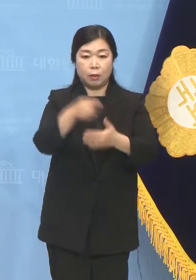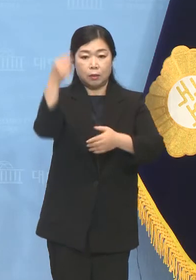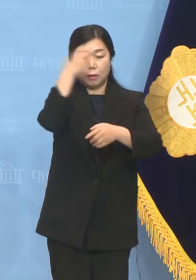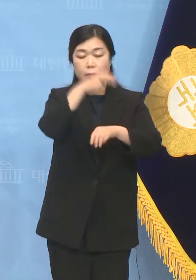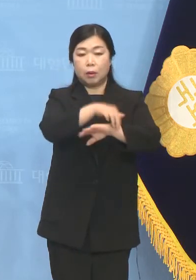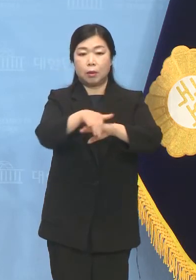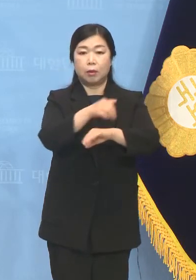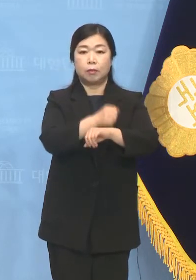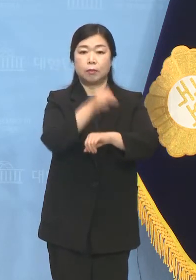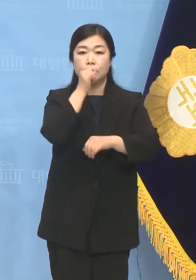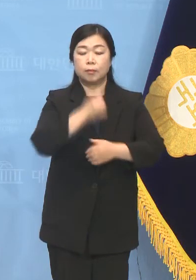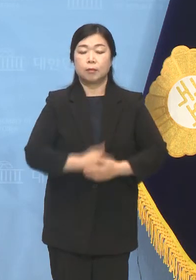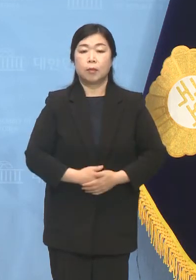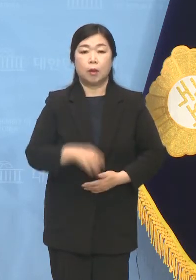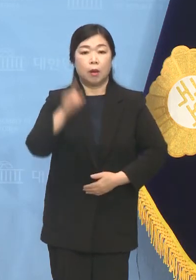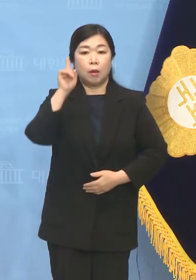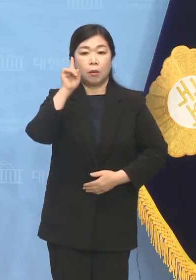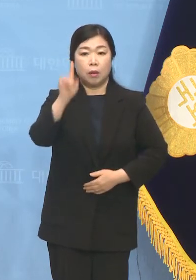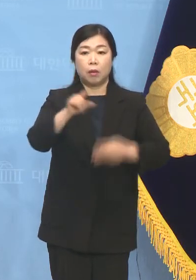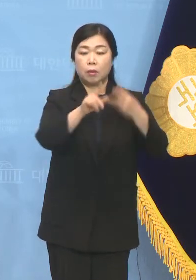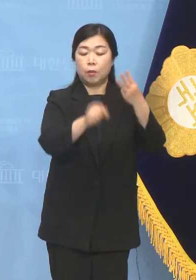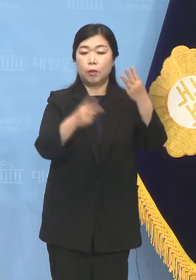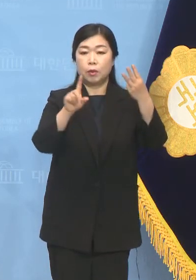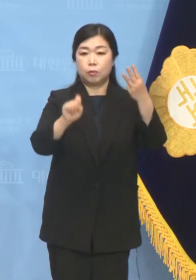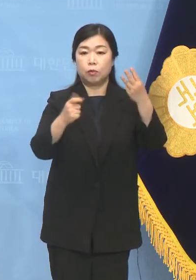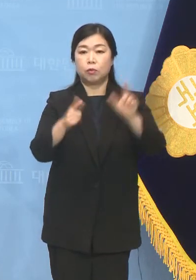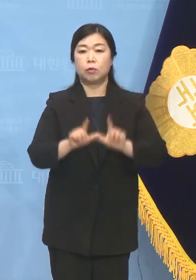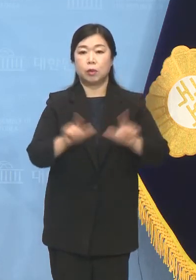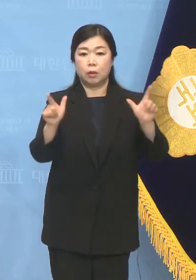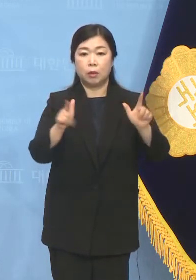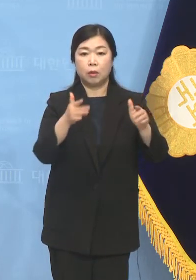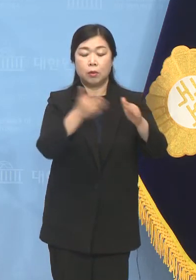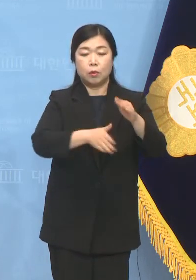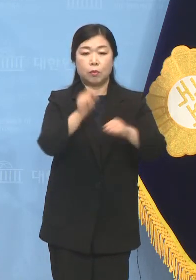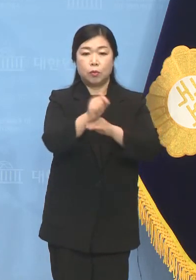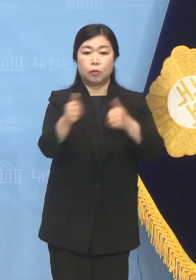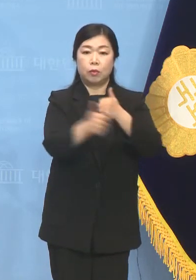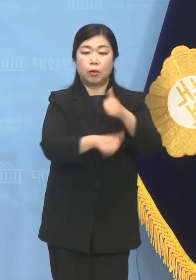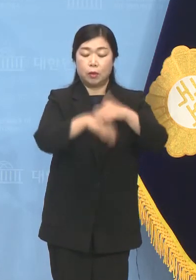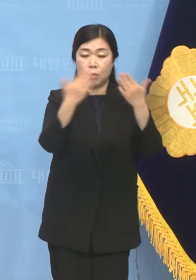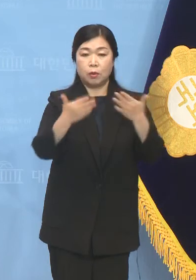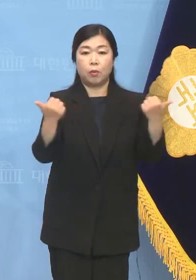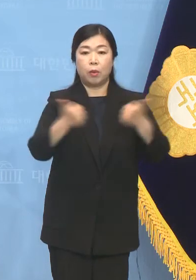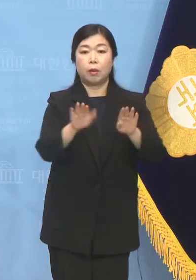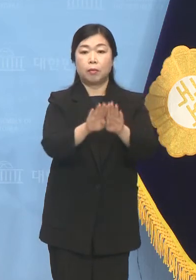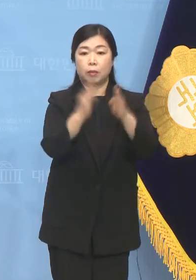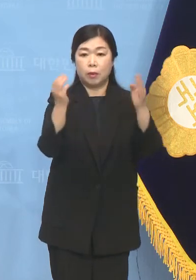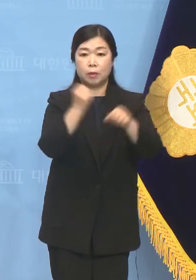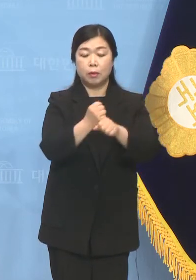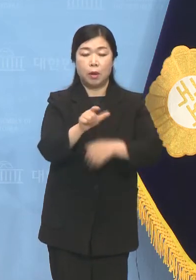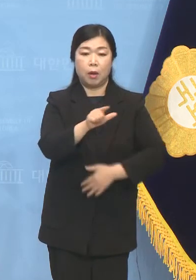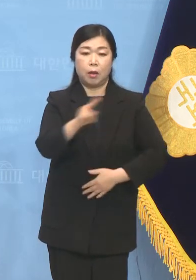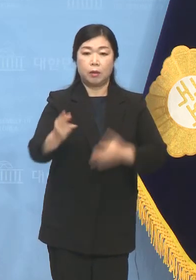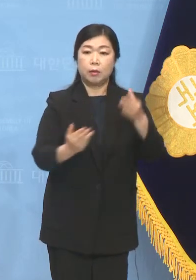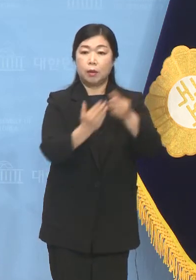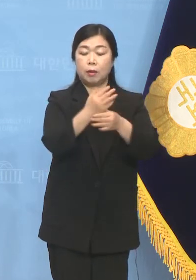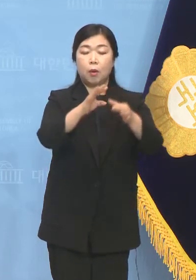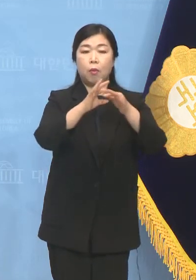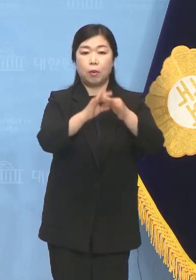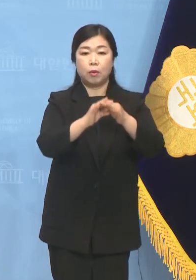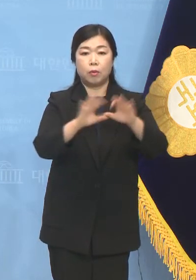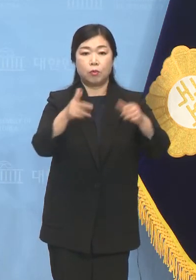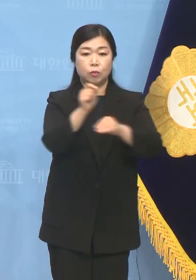예정입니다. 그리고 내일 3월 16일에는 정무위원회가 전체 회의를 열어서 LH 사태